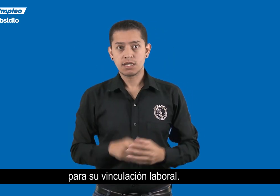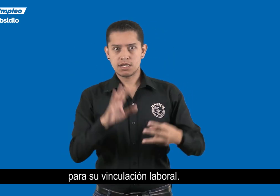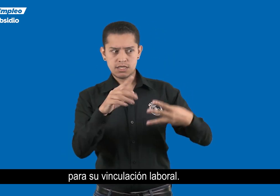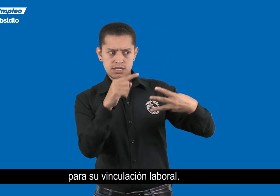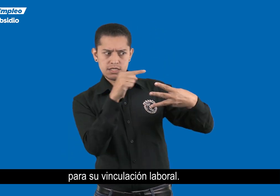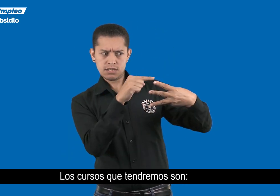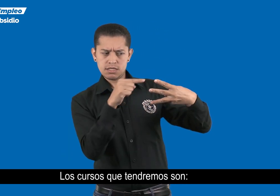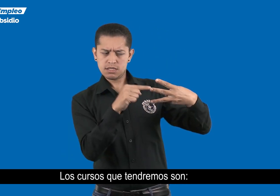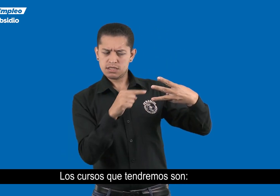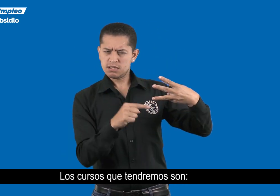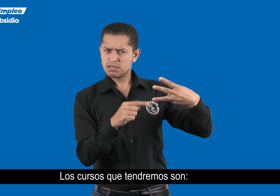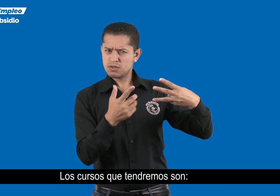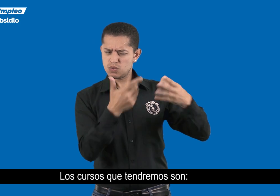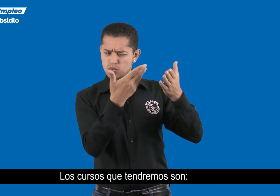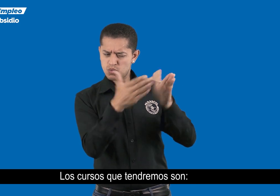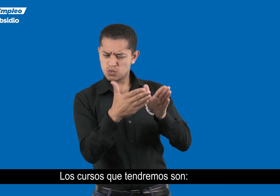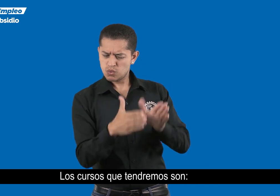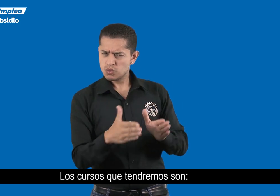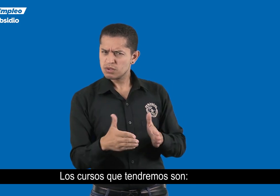Los cursos que tendremos son